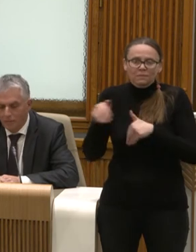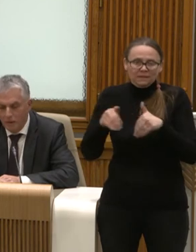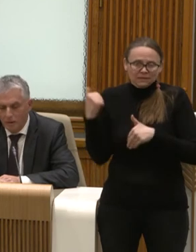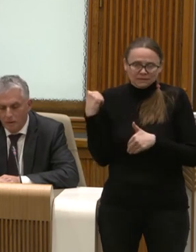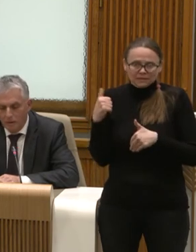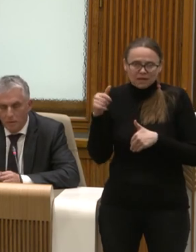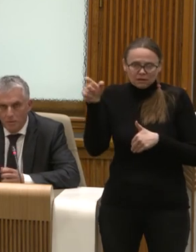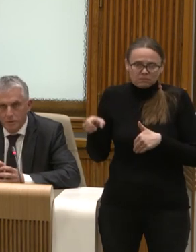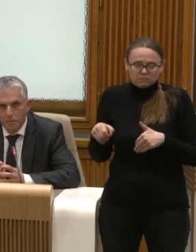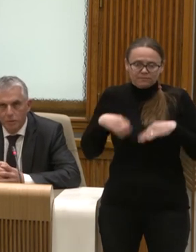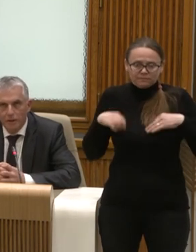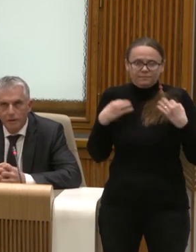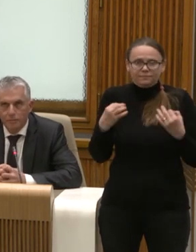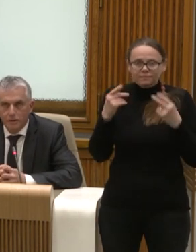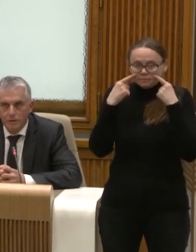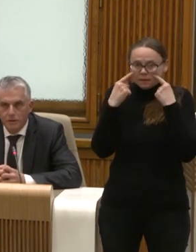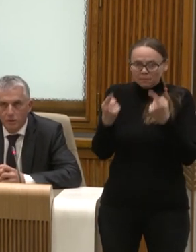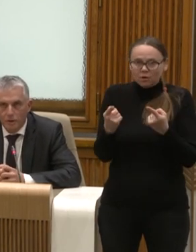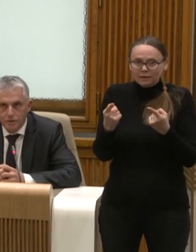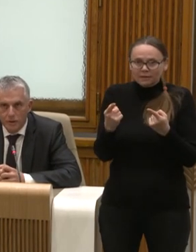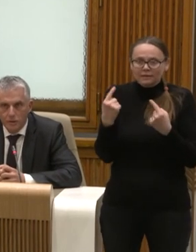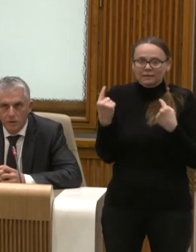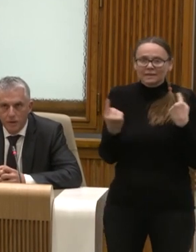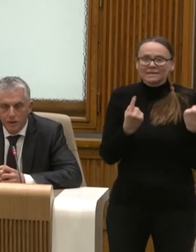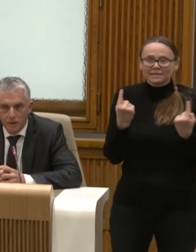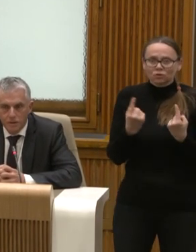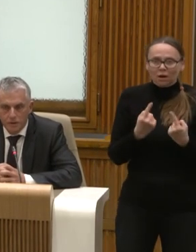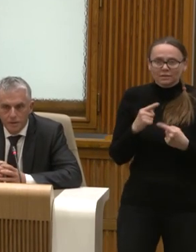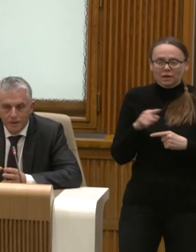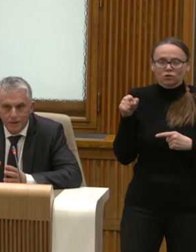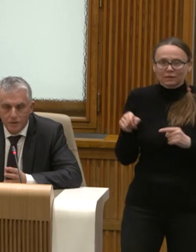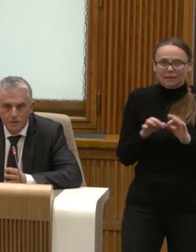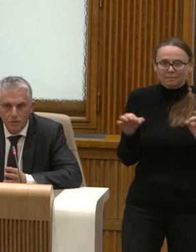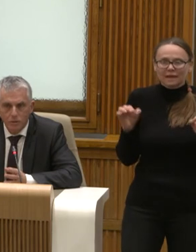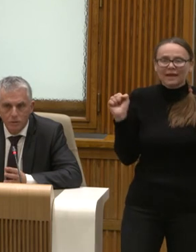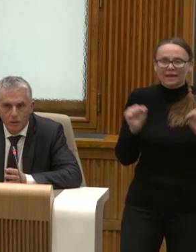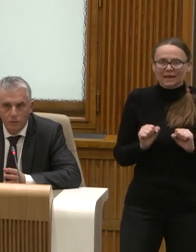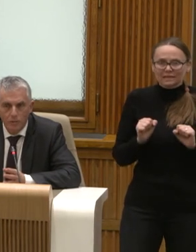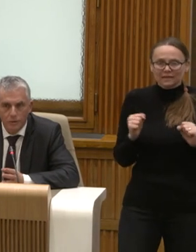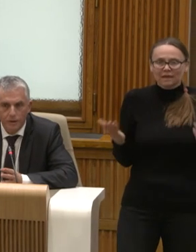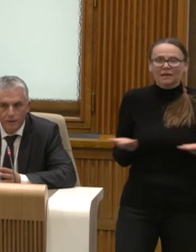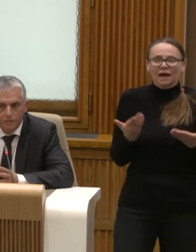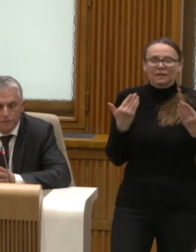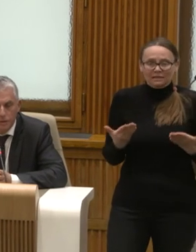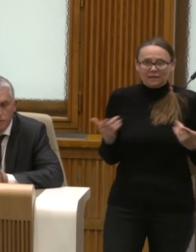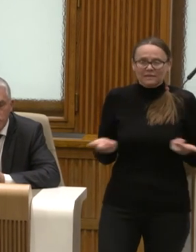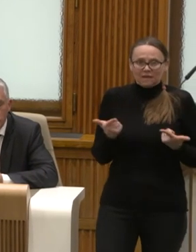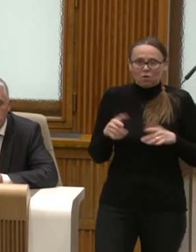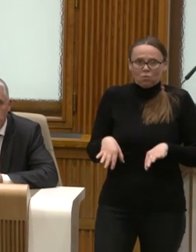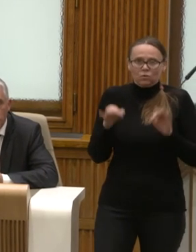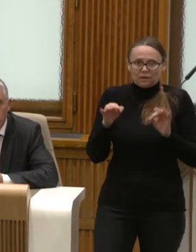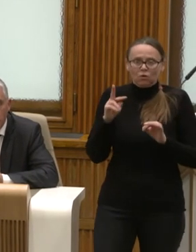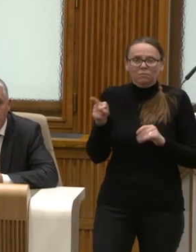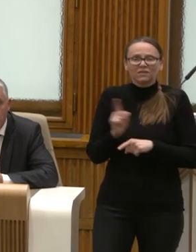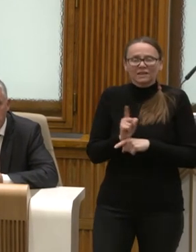mogoče. Mislim, poglejte, situacija je do te mere resna, da zdaj danes lahko ugotavljamo, da je v tem